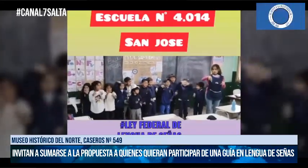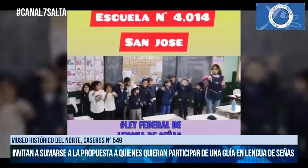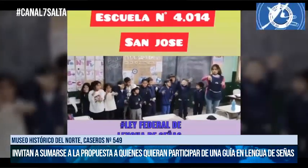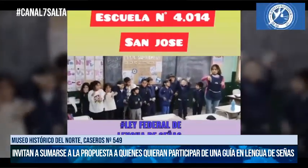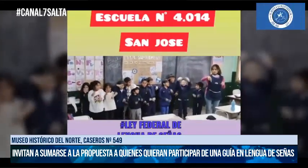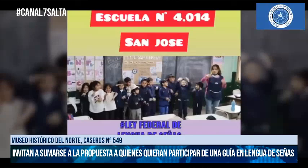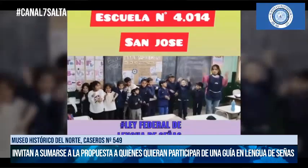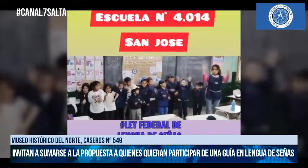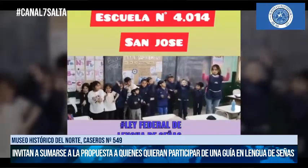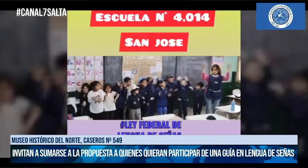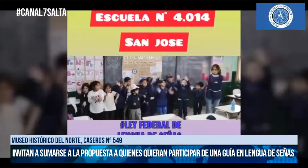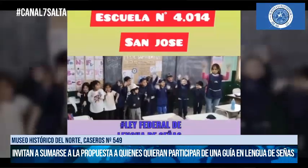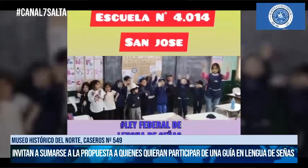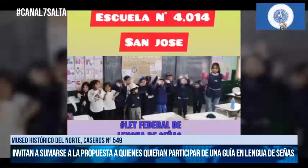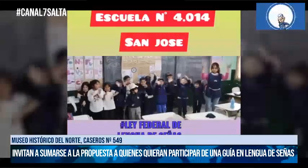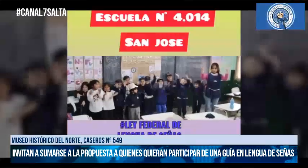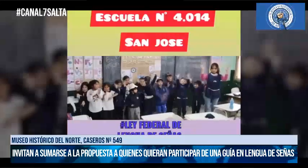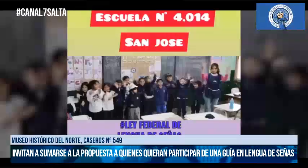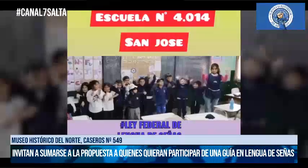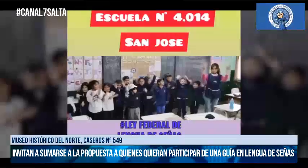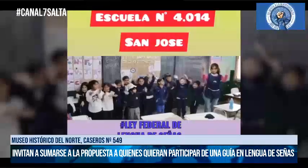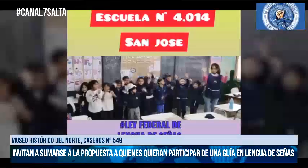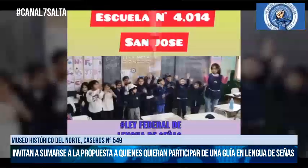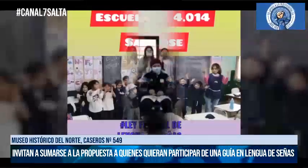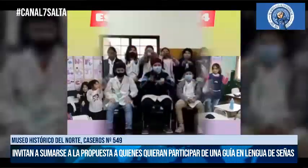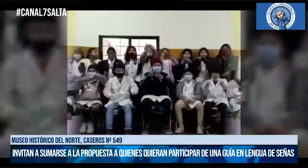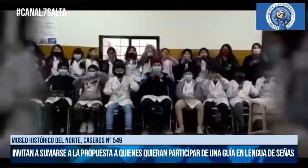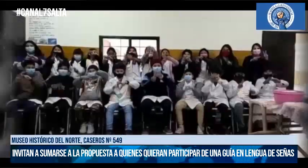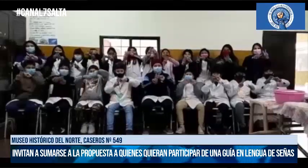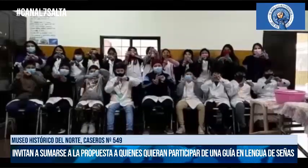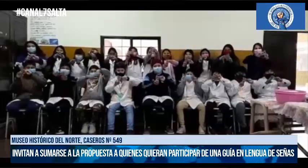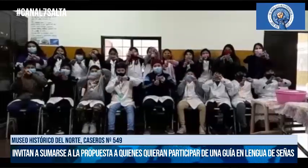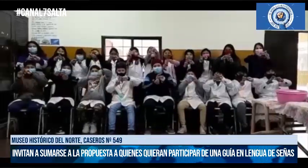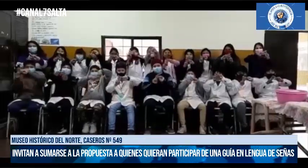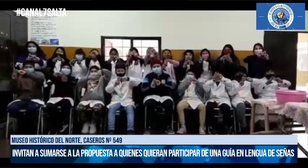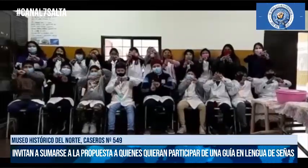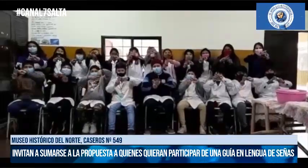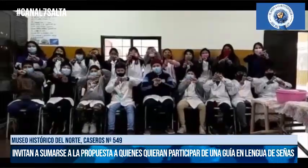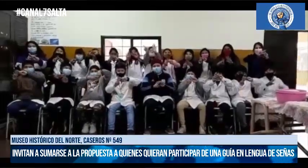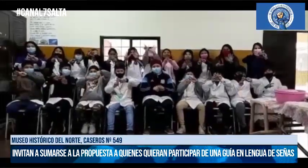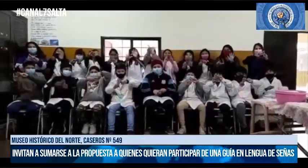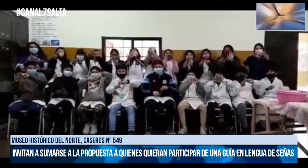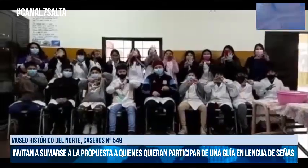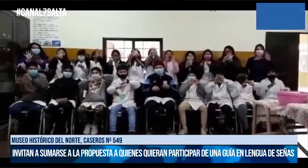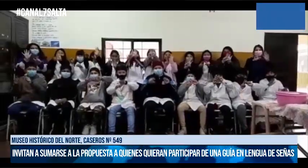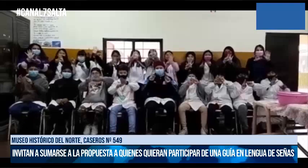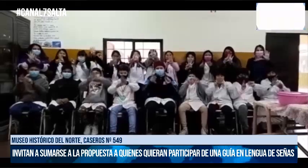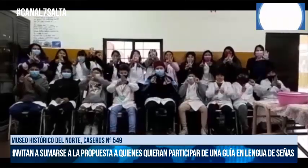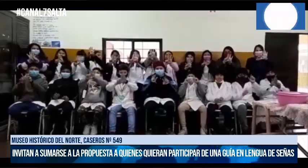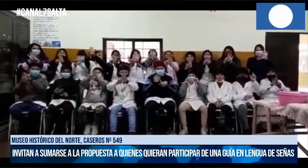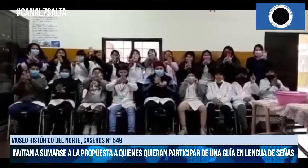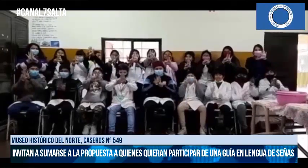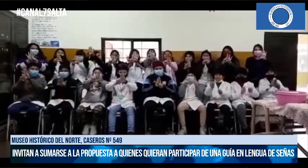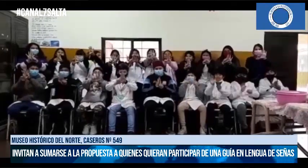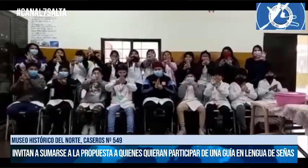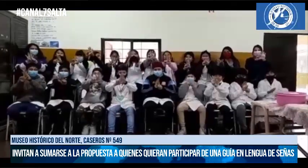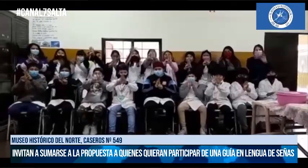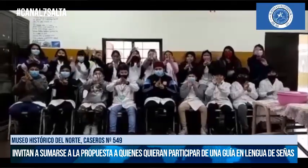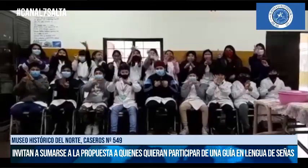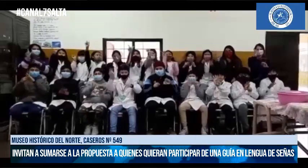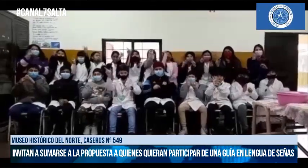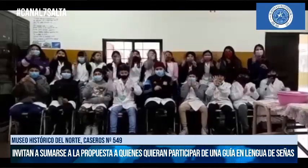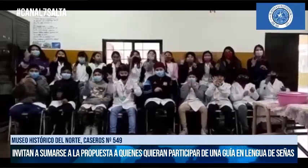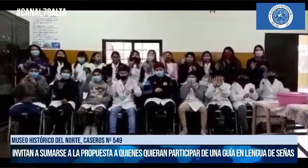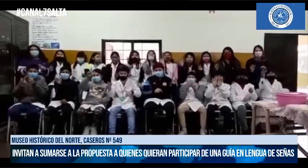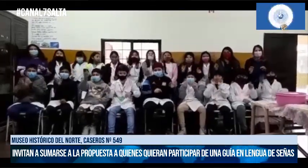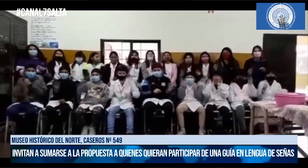interpretar a los chicos y que ellos a su vez interpreten y los alumnos, el resto de compañeros aprendan también cómo tratar